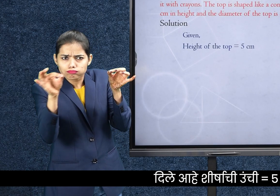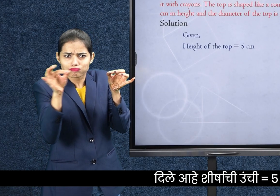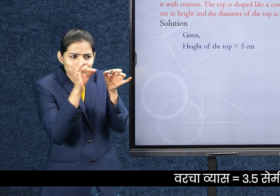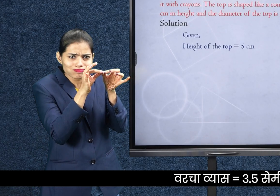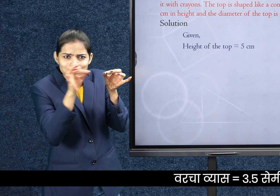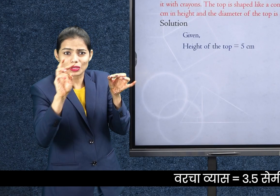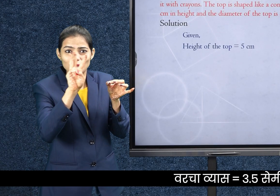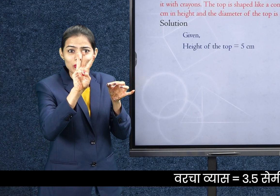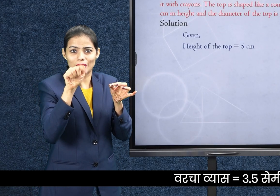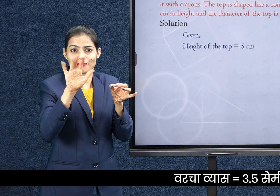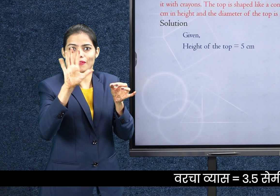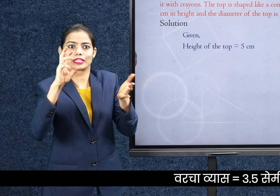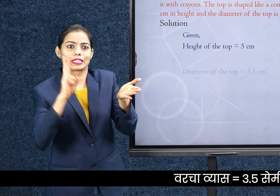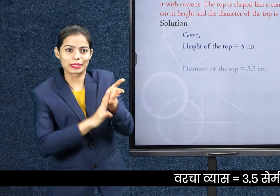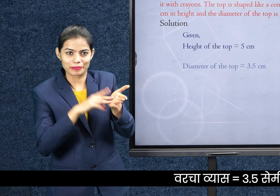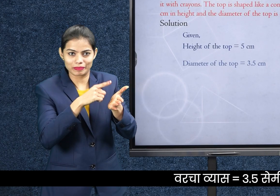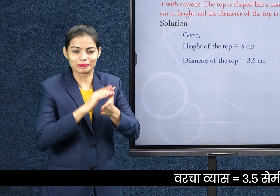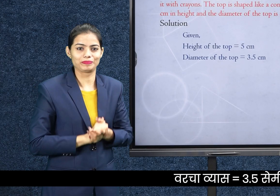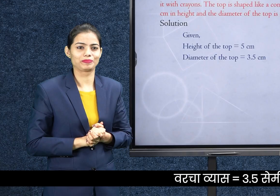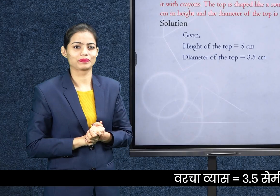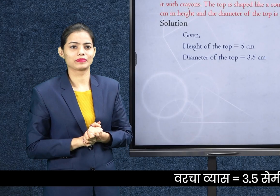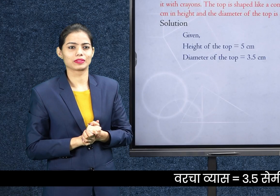चा व्यास बरोबर 3.5 सेंटीमीटर.